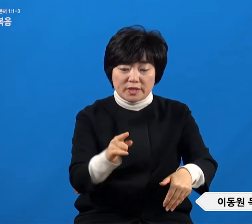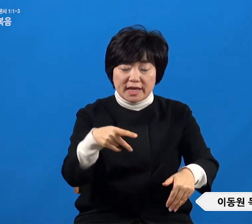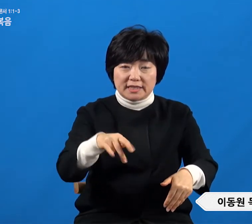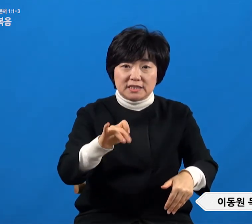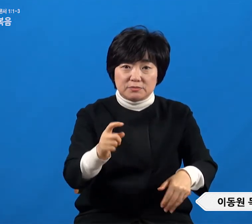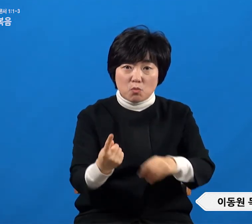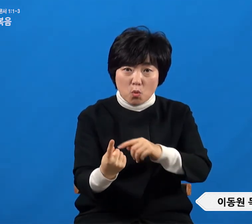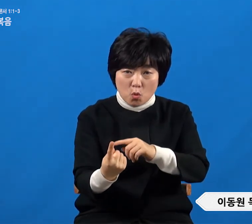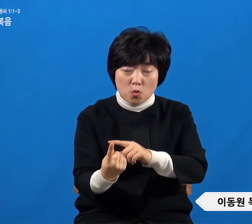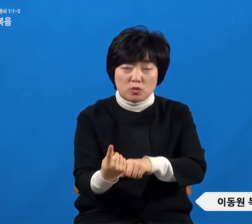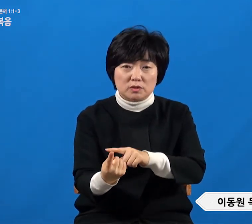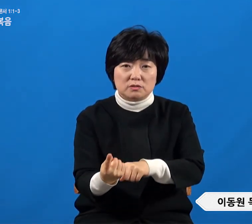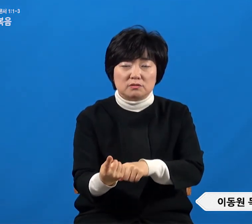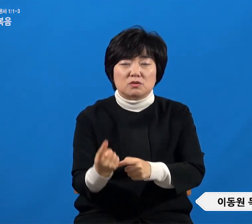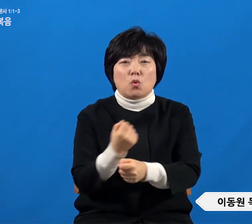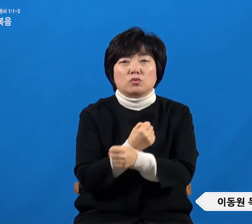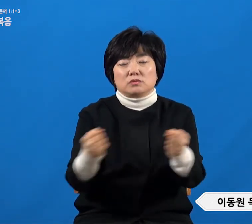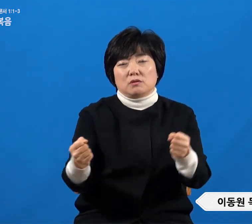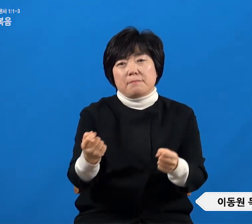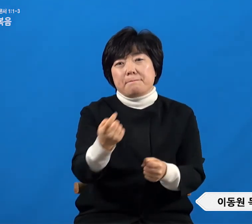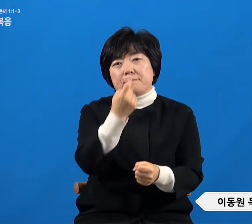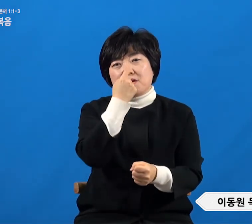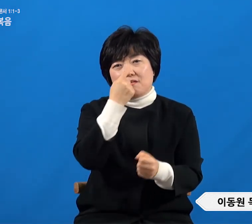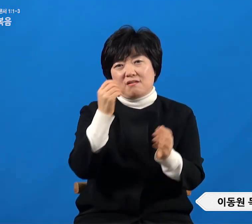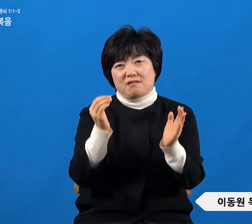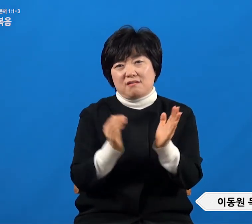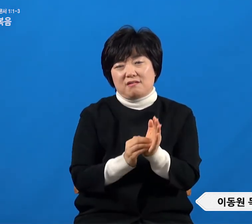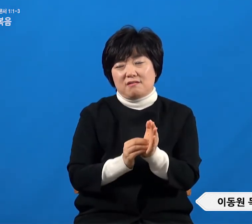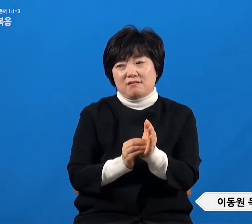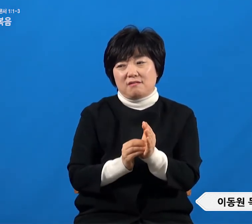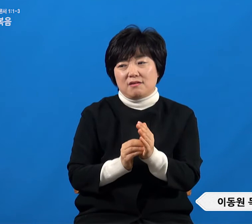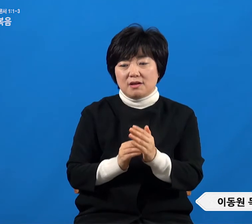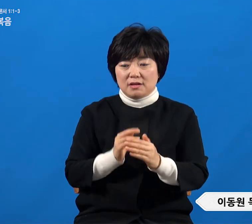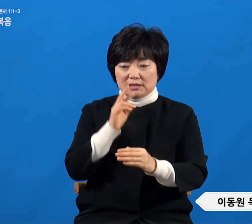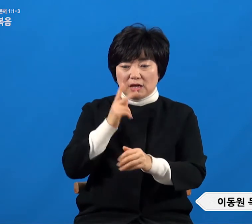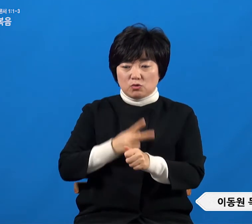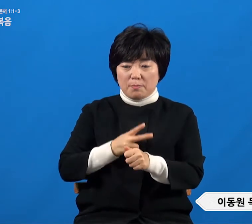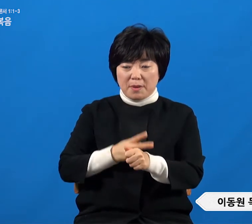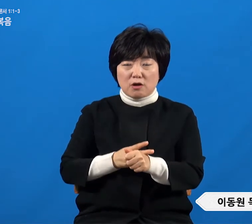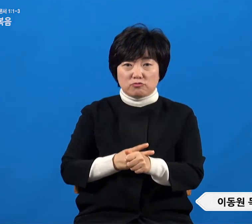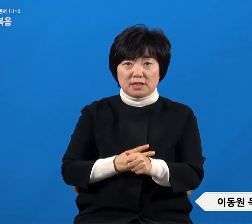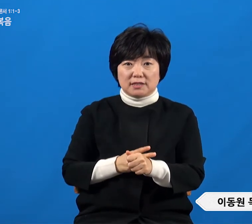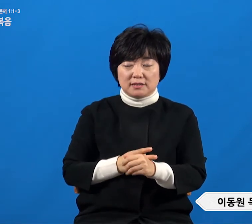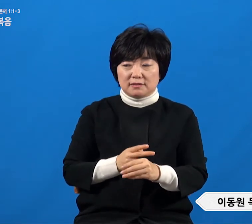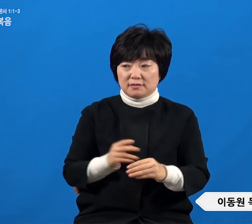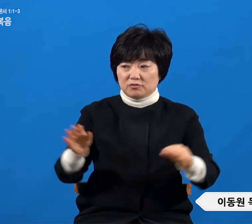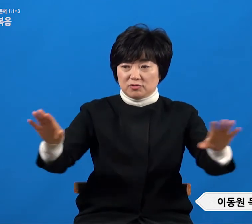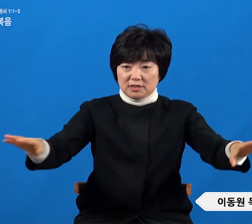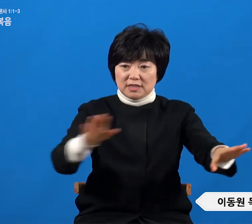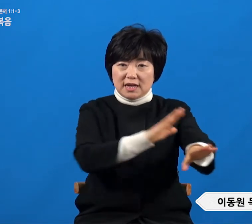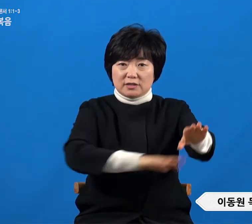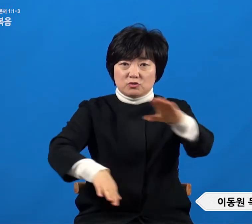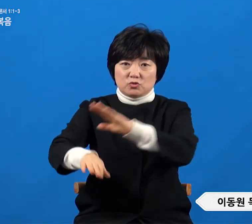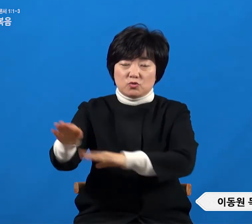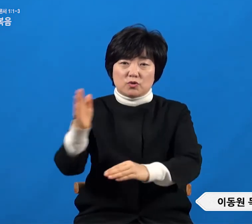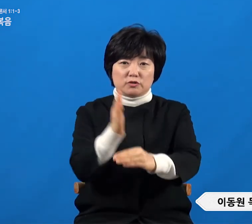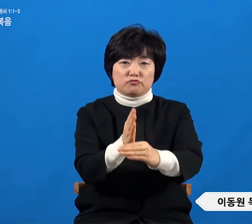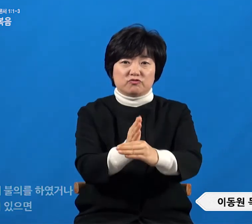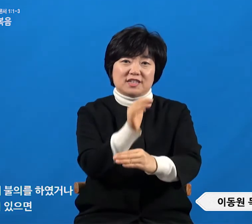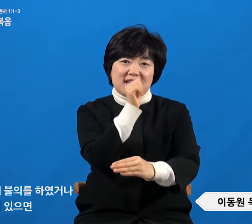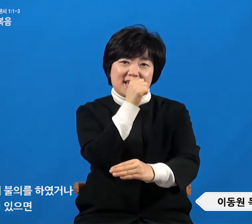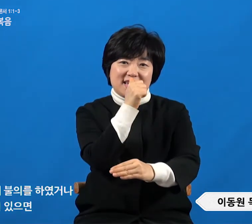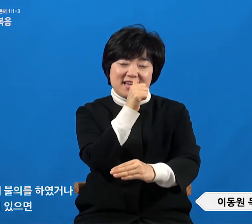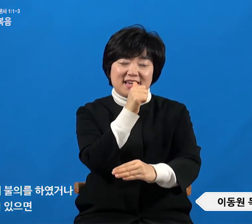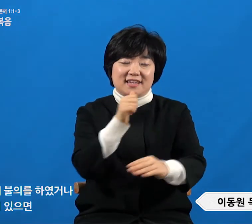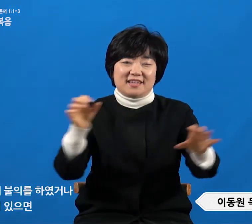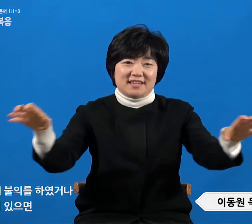용서를 여기서 경험하게 되는 것입니다. 바울이 그 용서를 중재하고 있는 것이죠. 본문 18절 한번 읽어보세요. 18절,